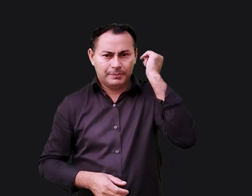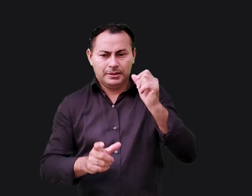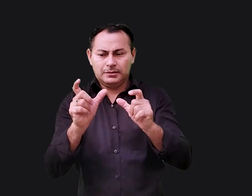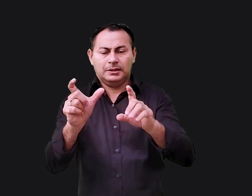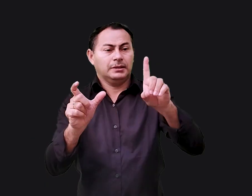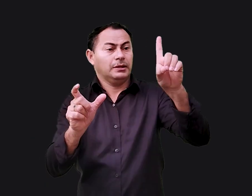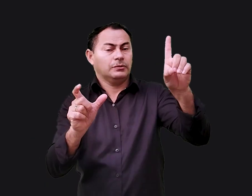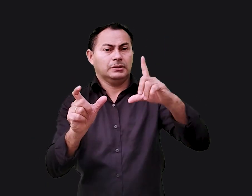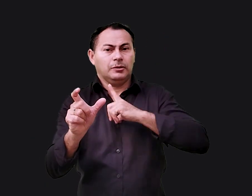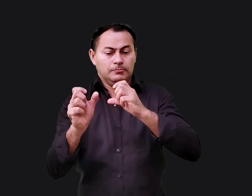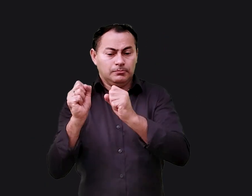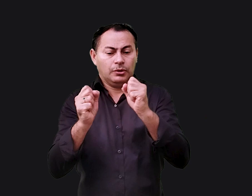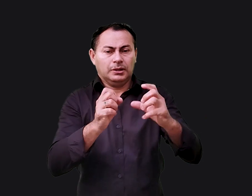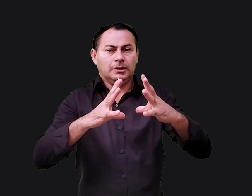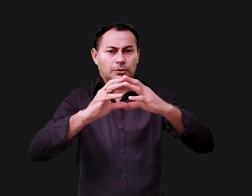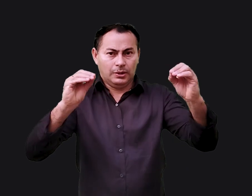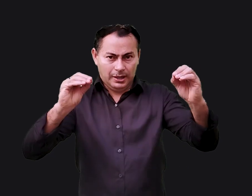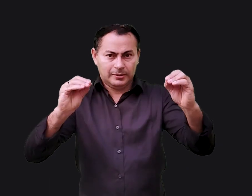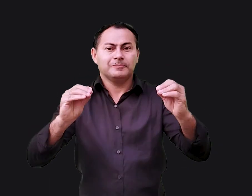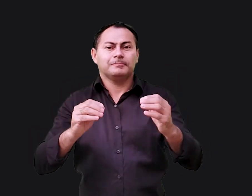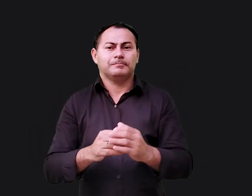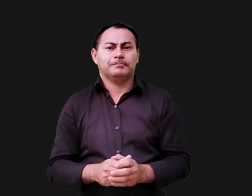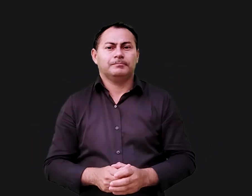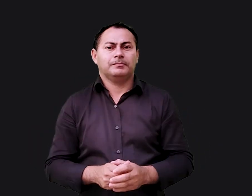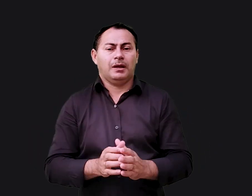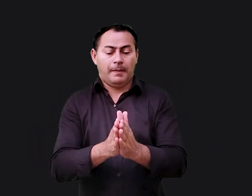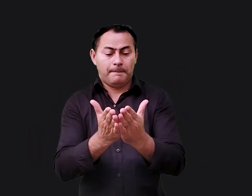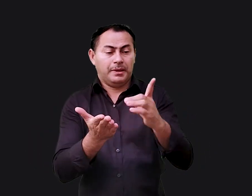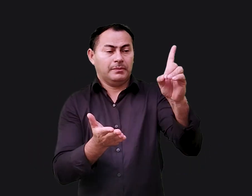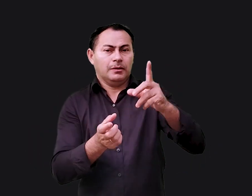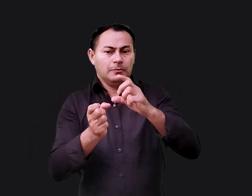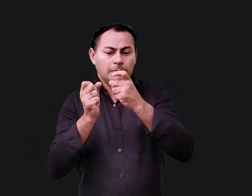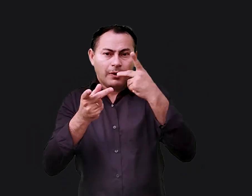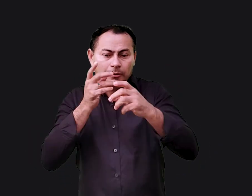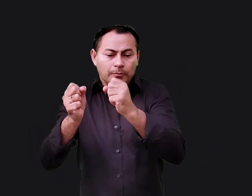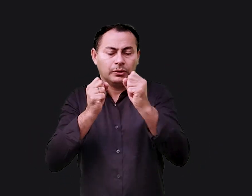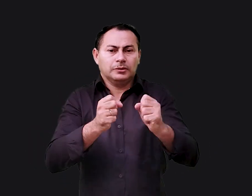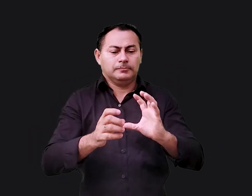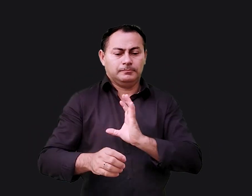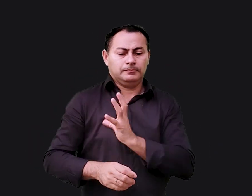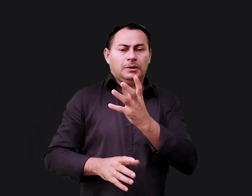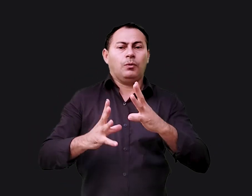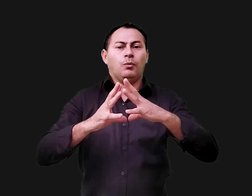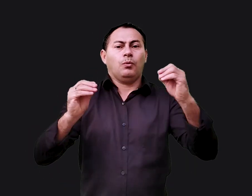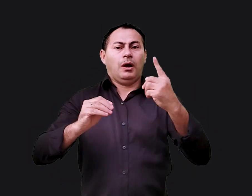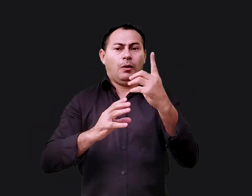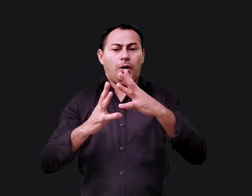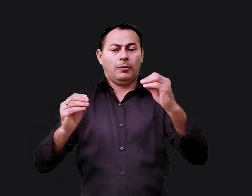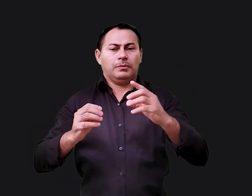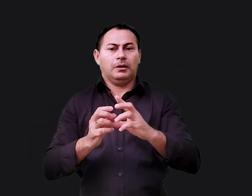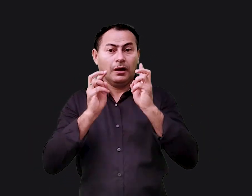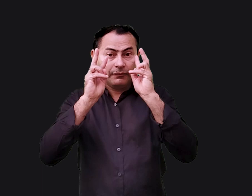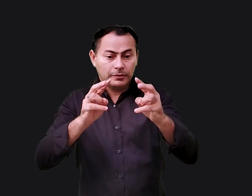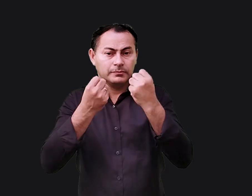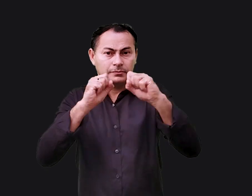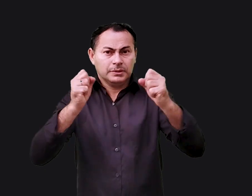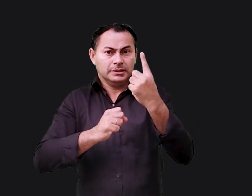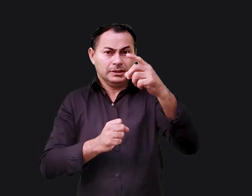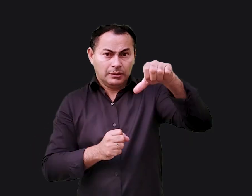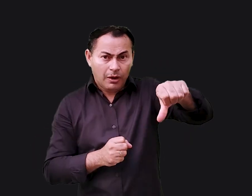Você sabia que a palavra de Deus tem o poder de curar a Bíblia diz que o poder para converter uma alma como vimos